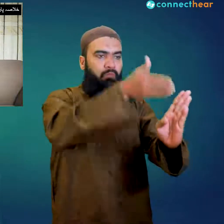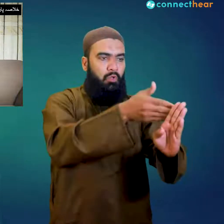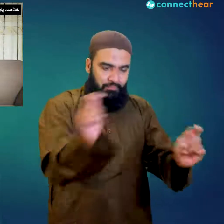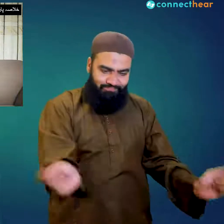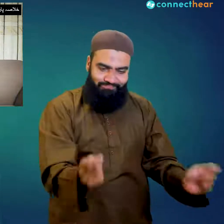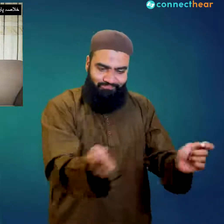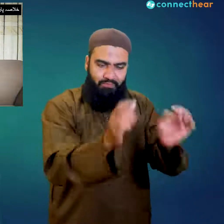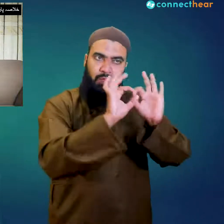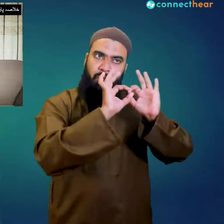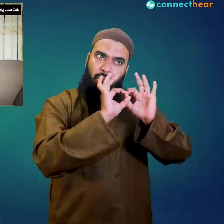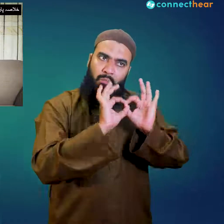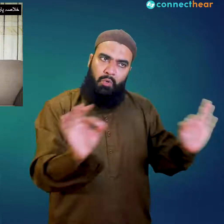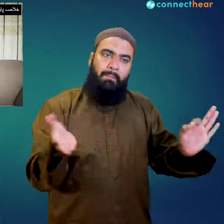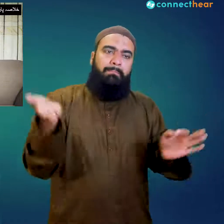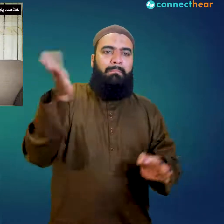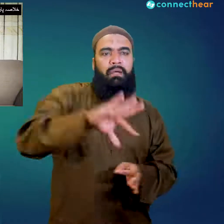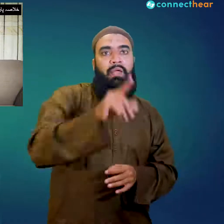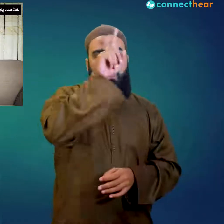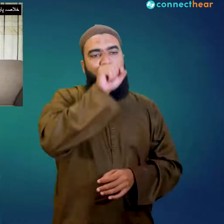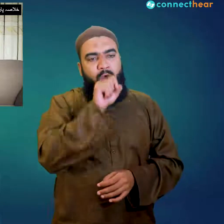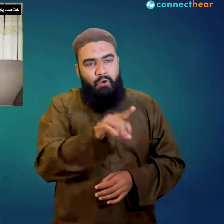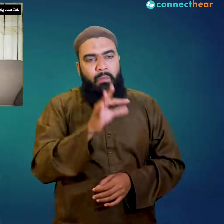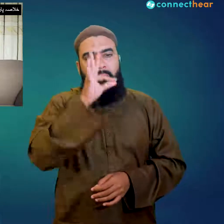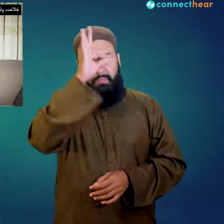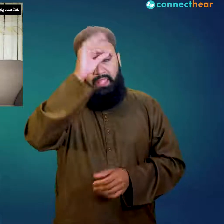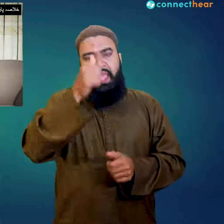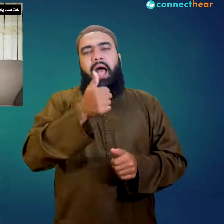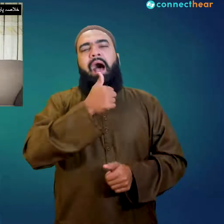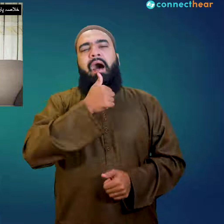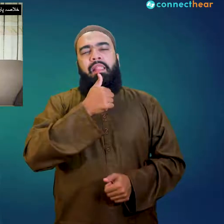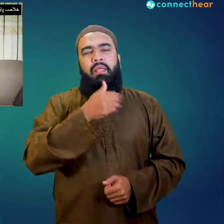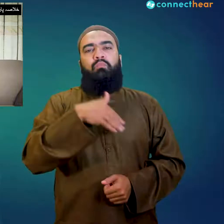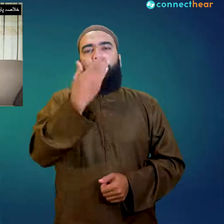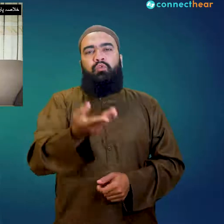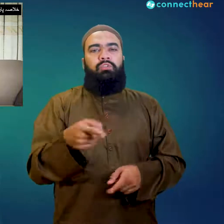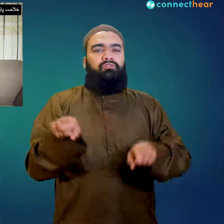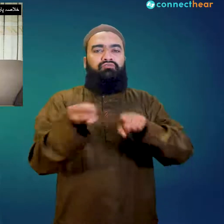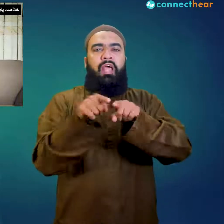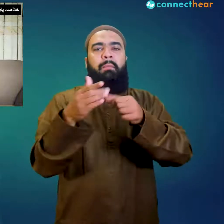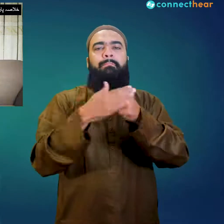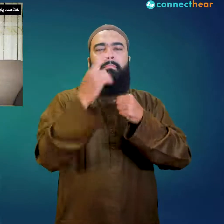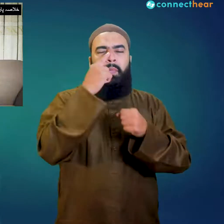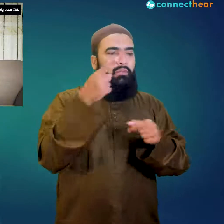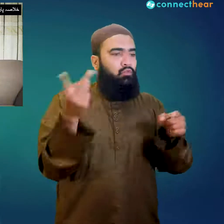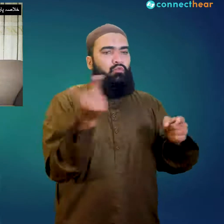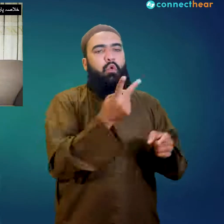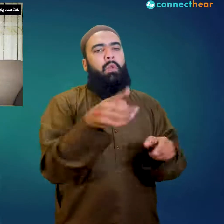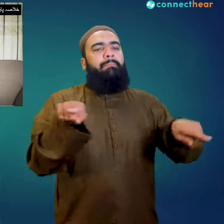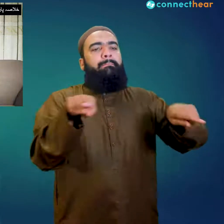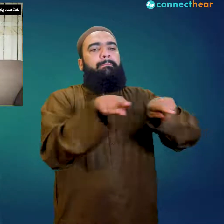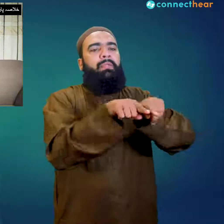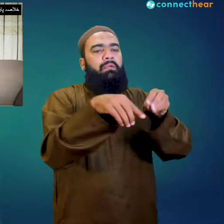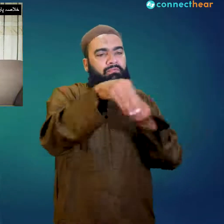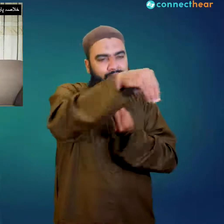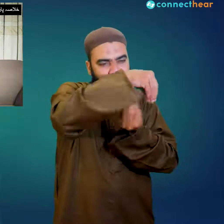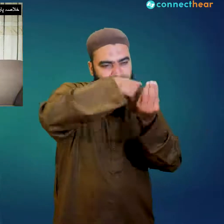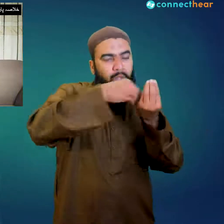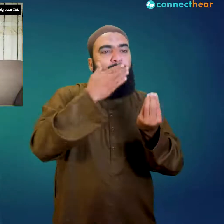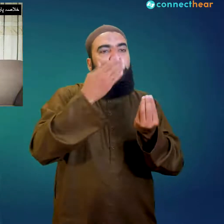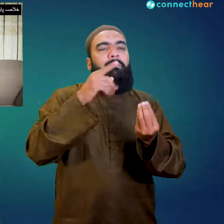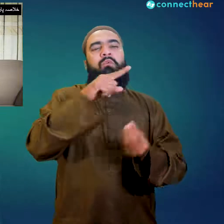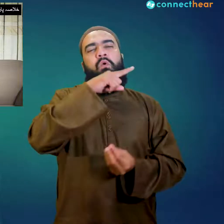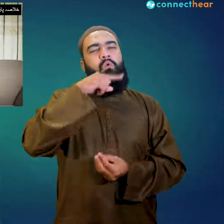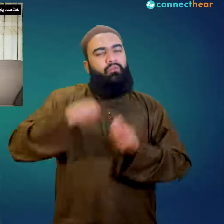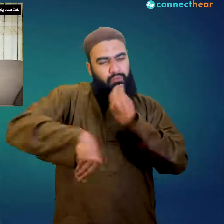کا حکم دیا گیا، اور اس گھر کی تعمیر حضرت نوح علیہ السلام کے زمانے تک قائم